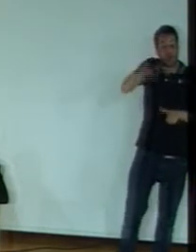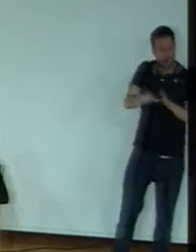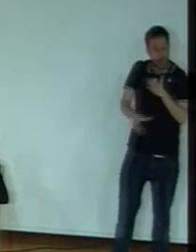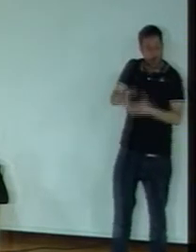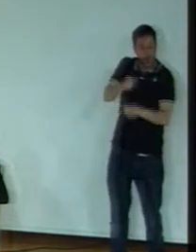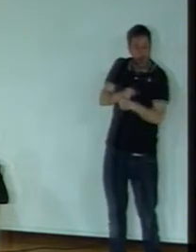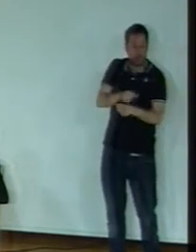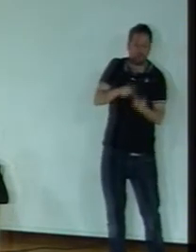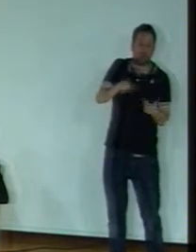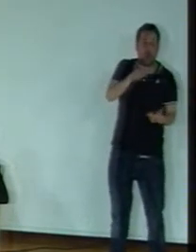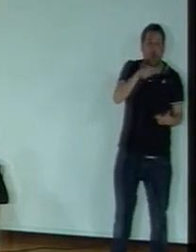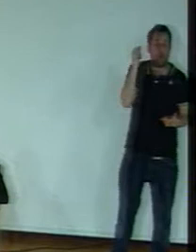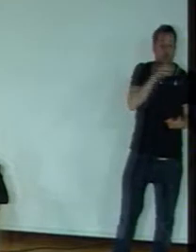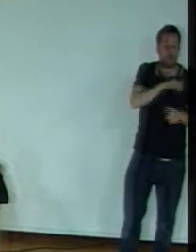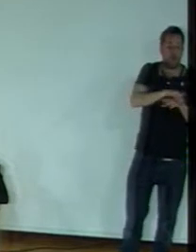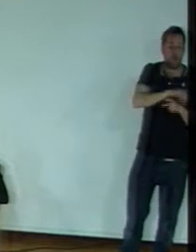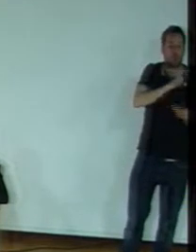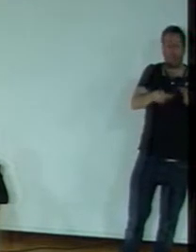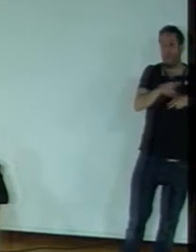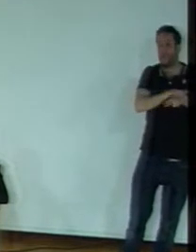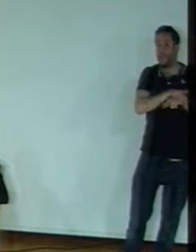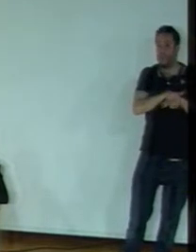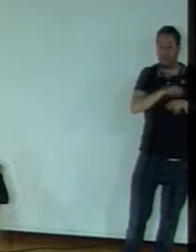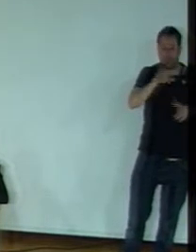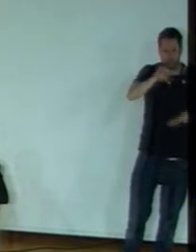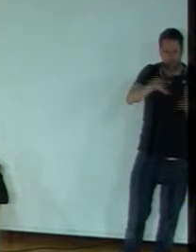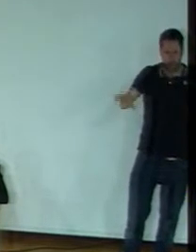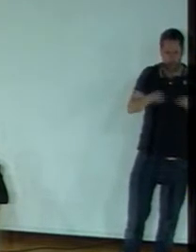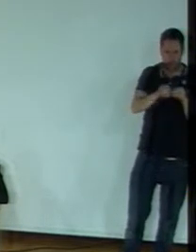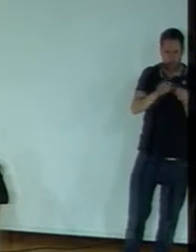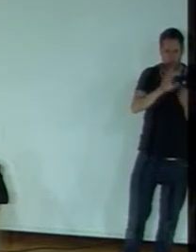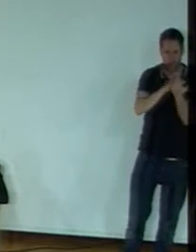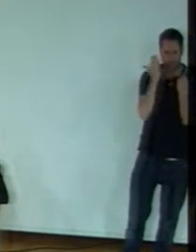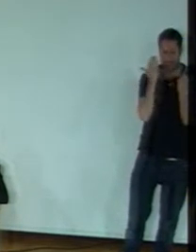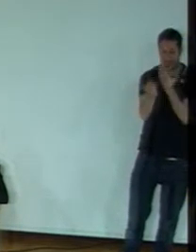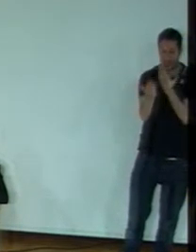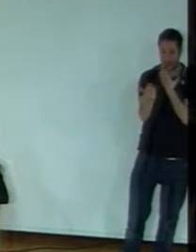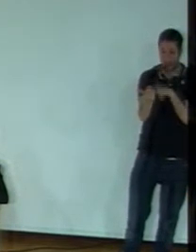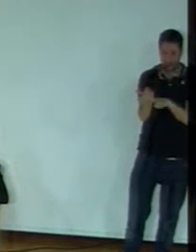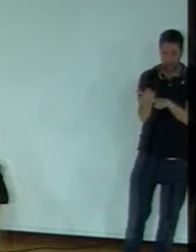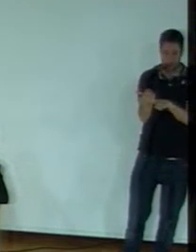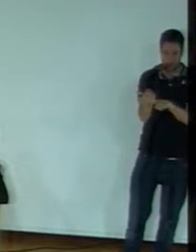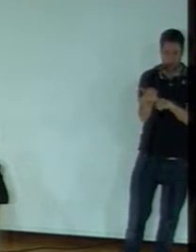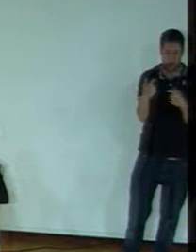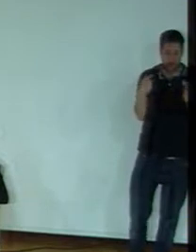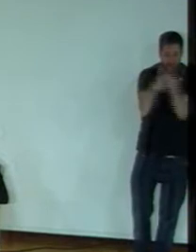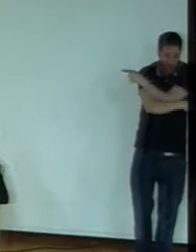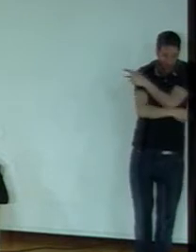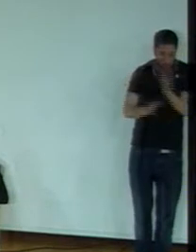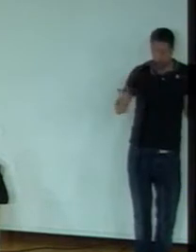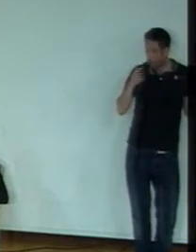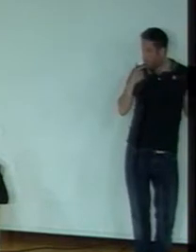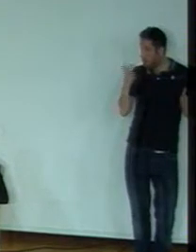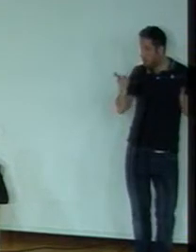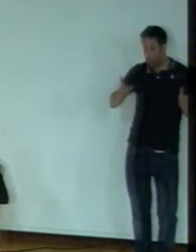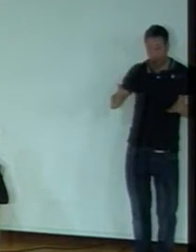législateur, une politique, une sécurité centralisée et dissymétrique, finalement, sont tout l'inverse. Ils ne font pas faire,